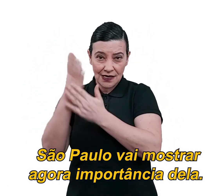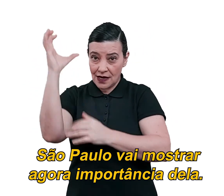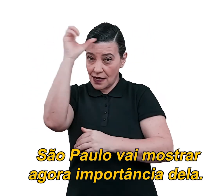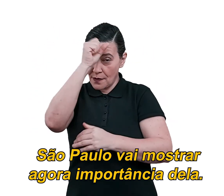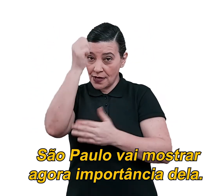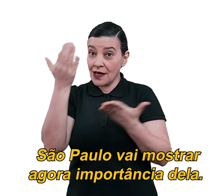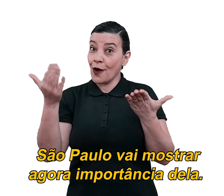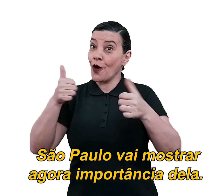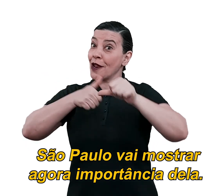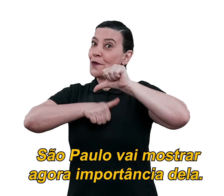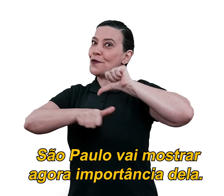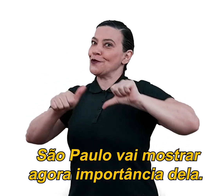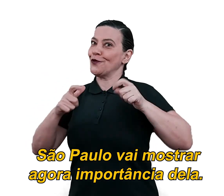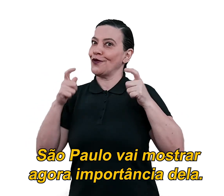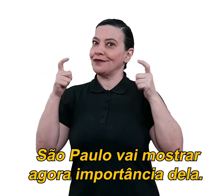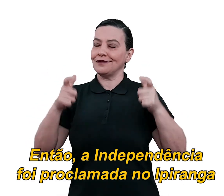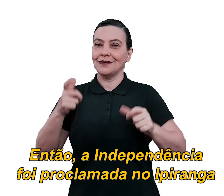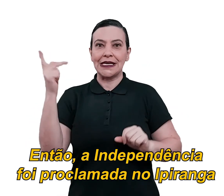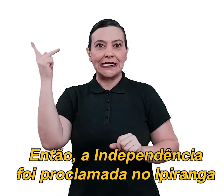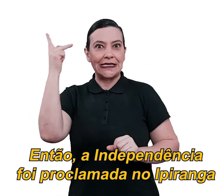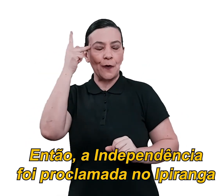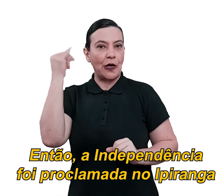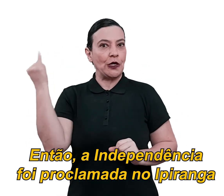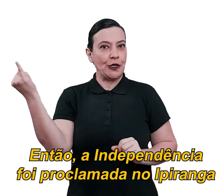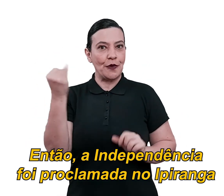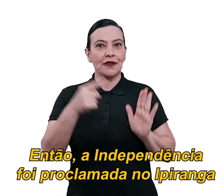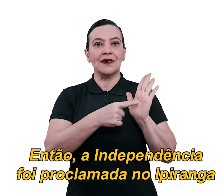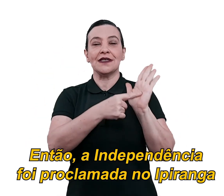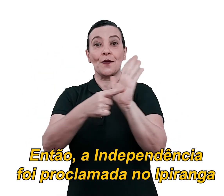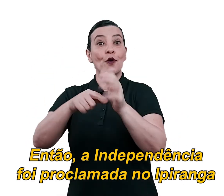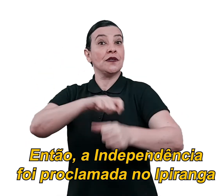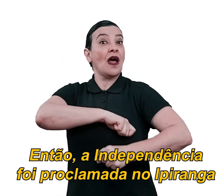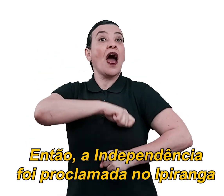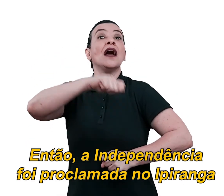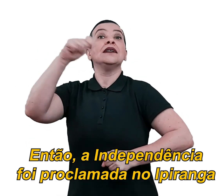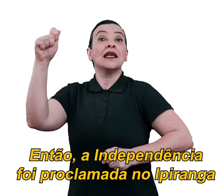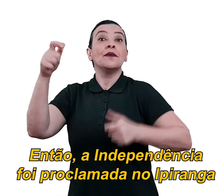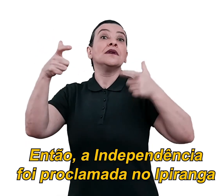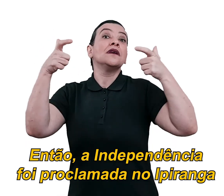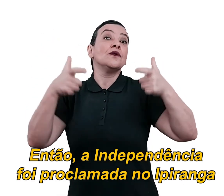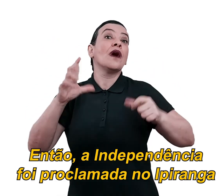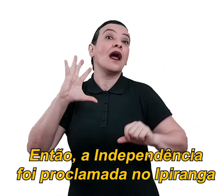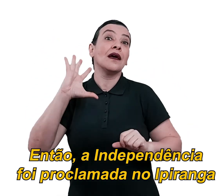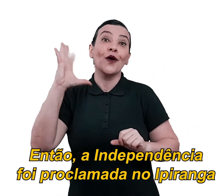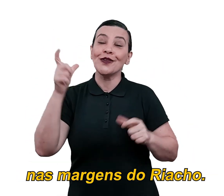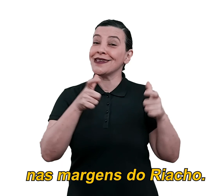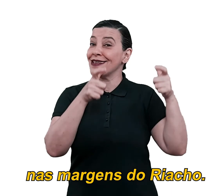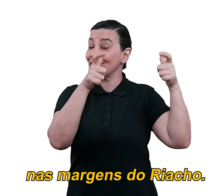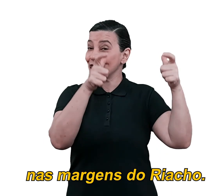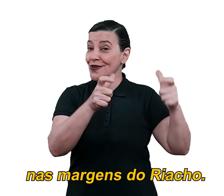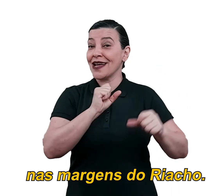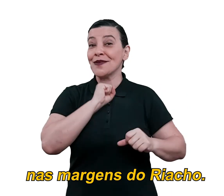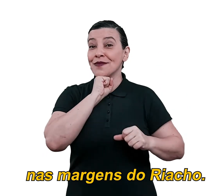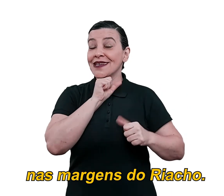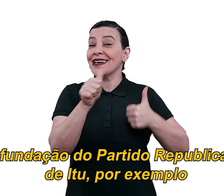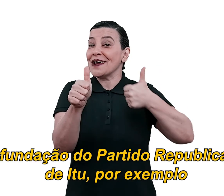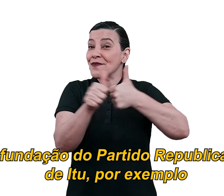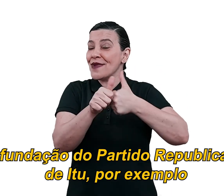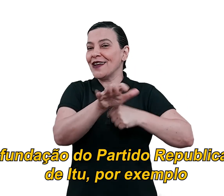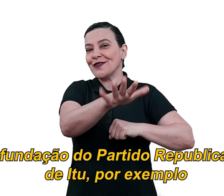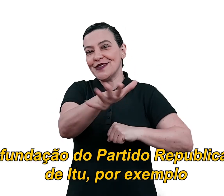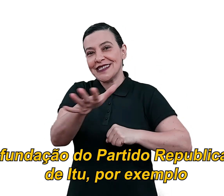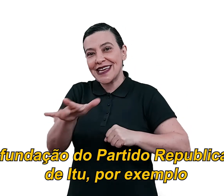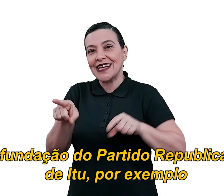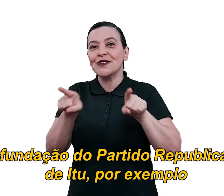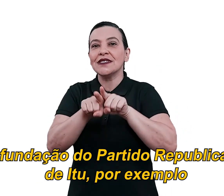Paulo vai mostrar agora a importância dela. Então, a independência foi proclamada no no Ipiranga, às margens do Riacho, né?